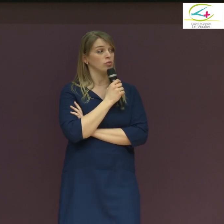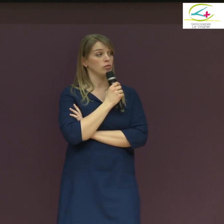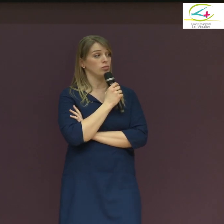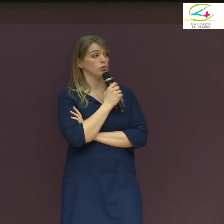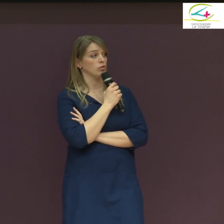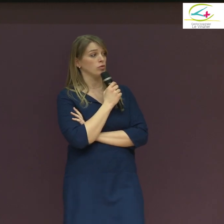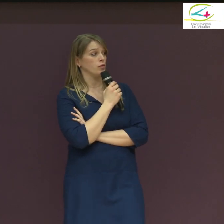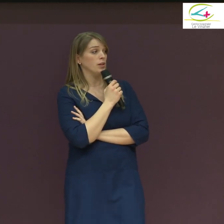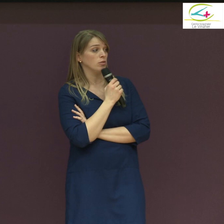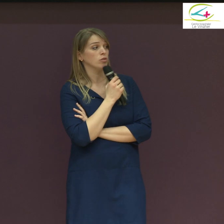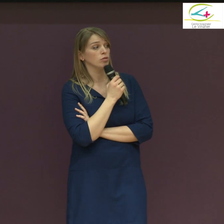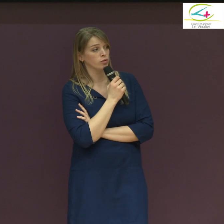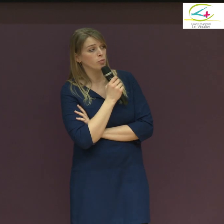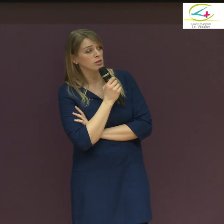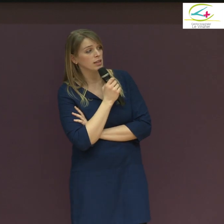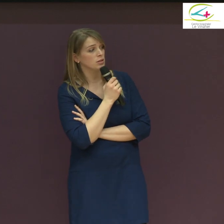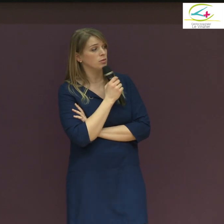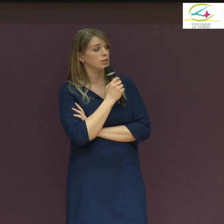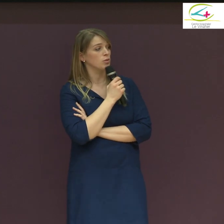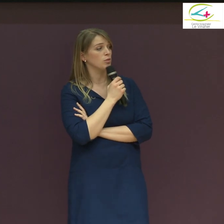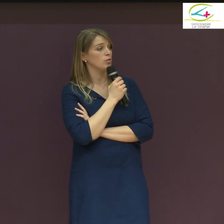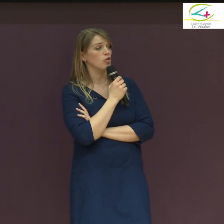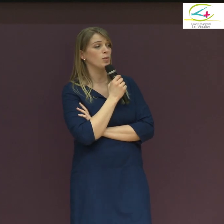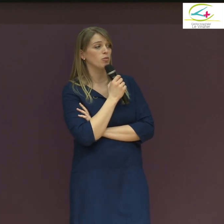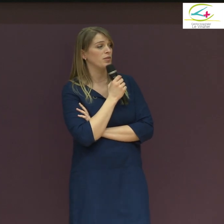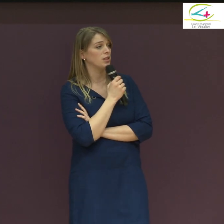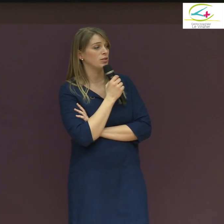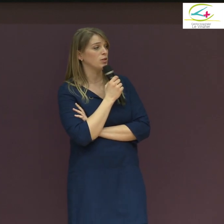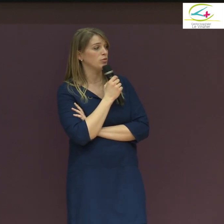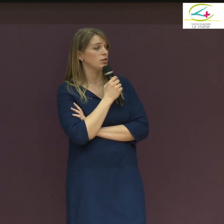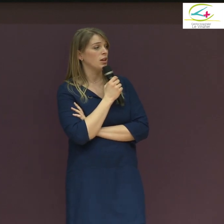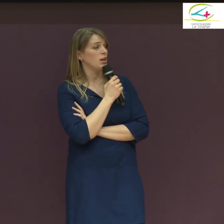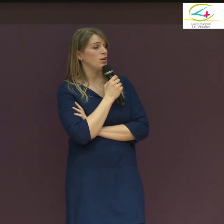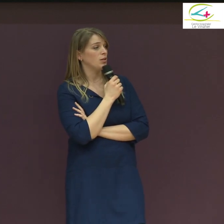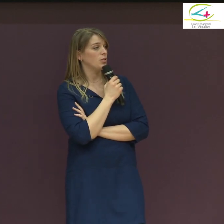m'interroge, je vous pose la question, comment vous pouvez être